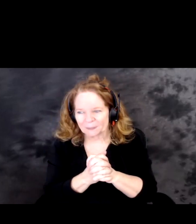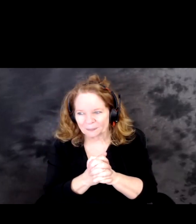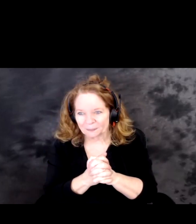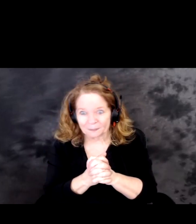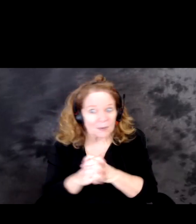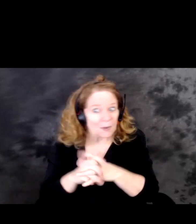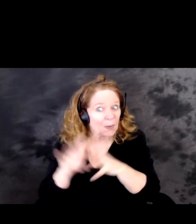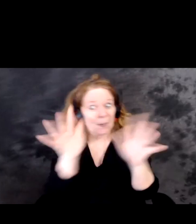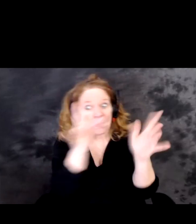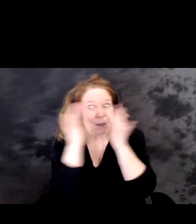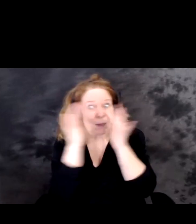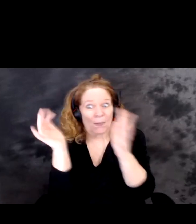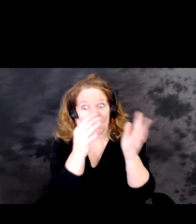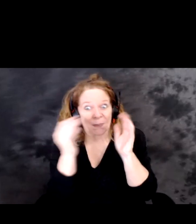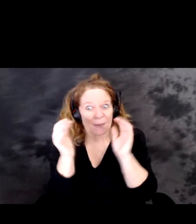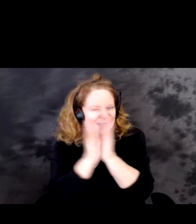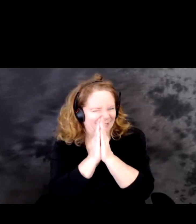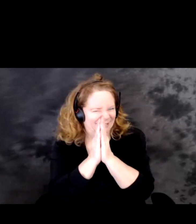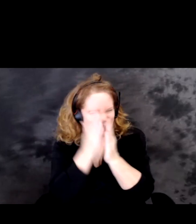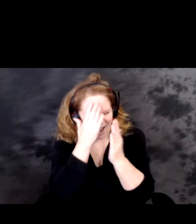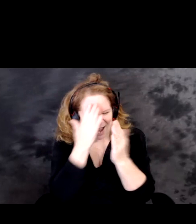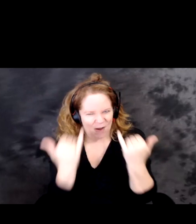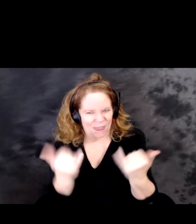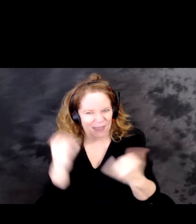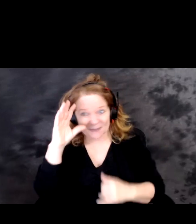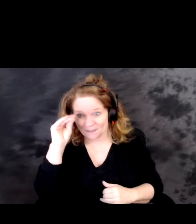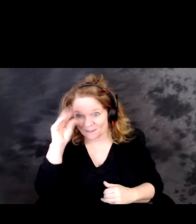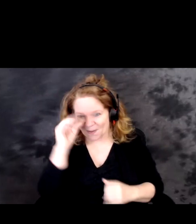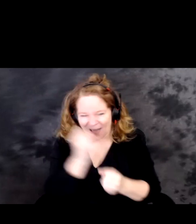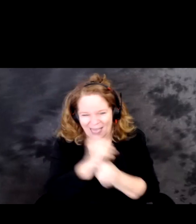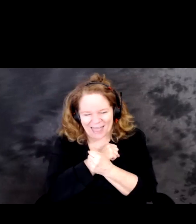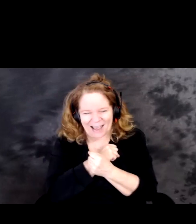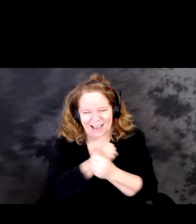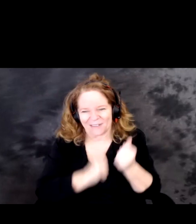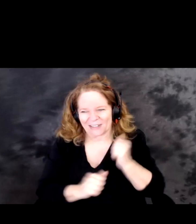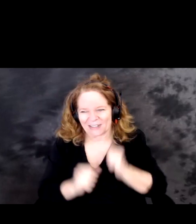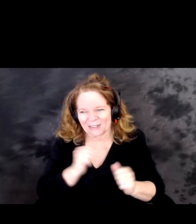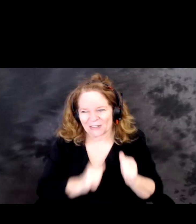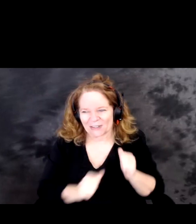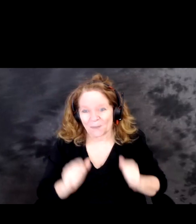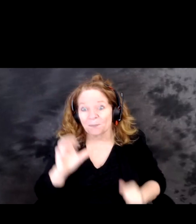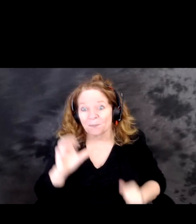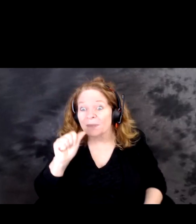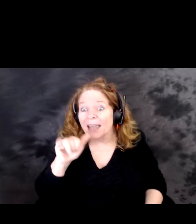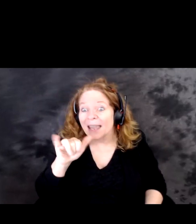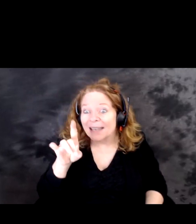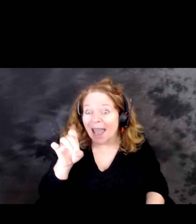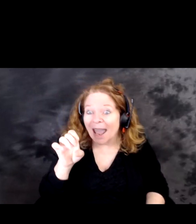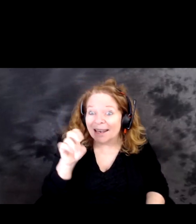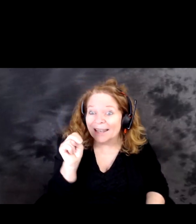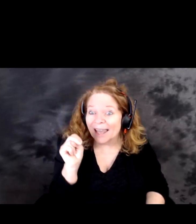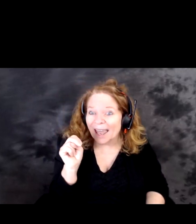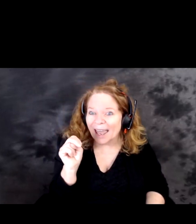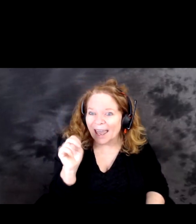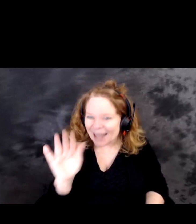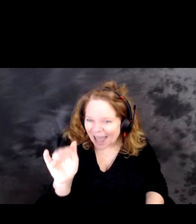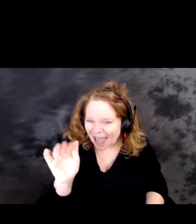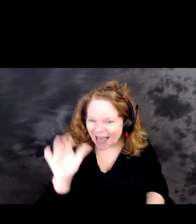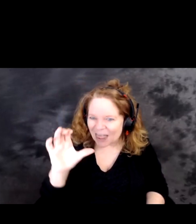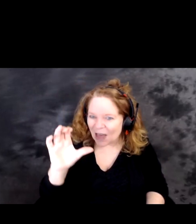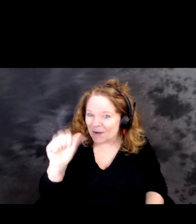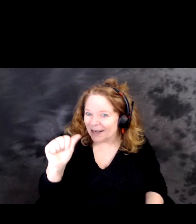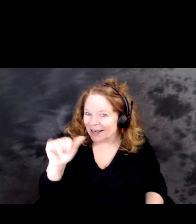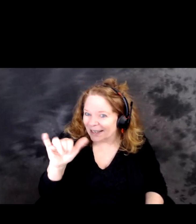mirarte. Whoop, it is you. Dice que a este niño le encanta este programa. Es